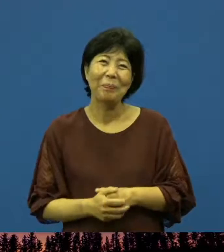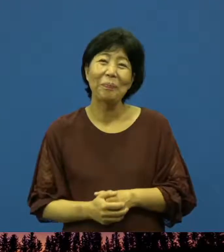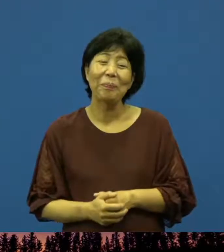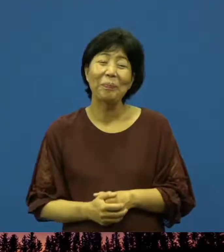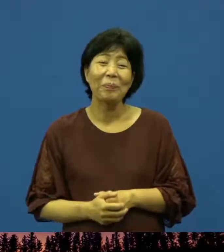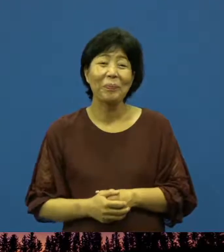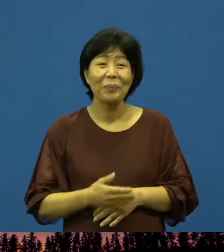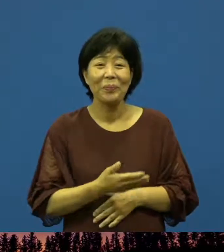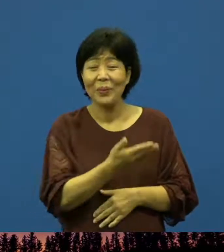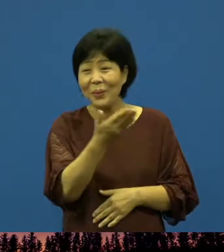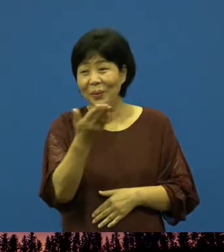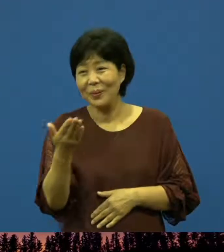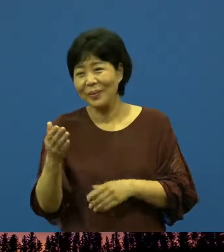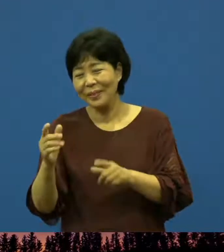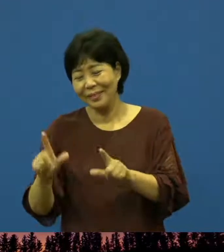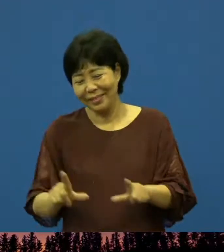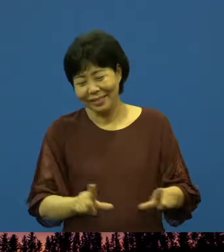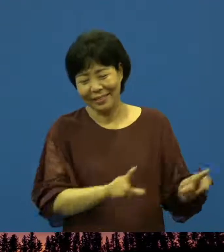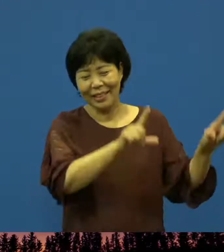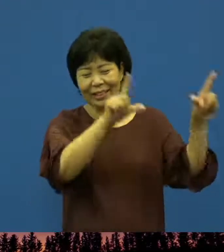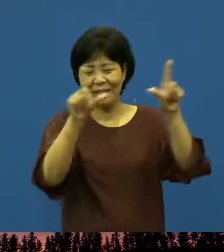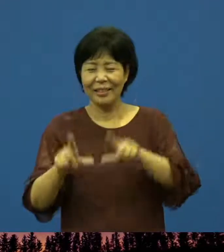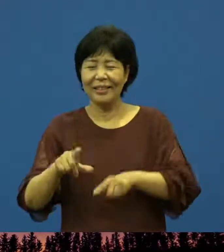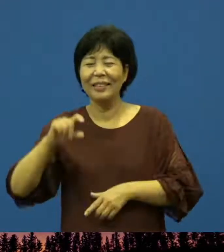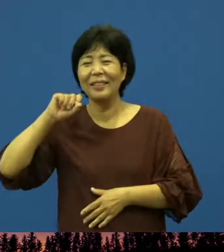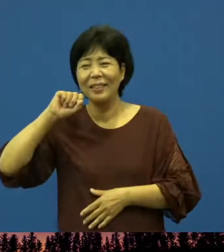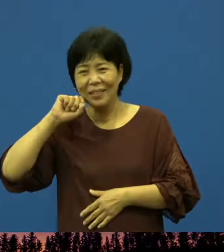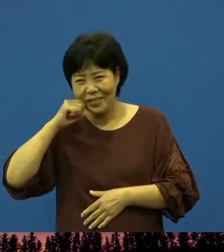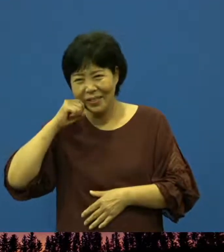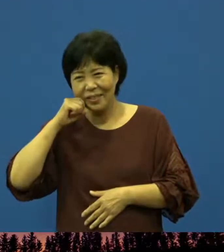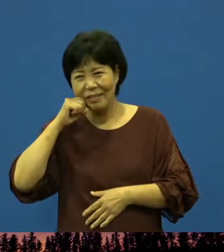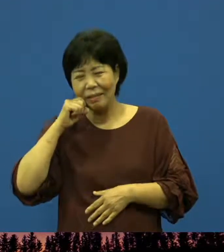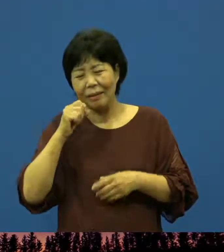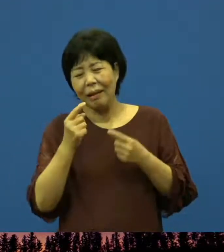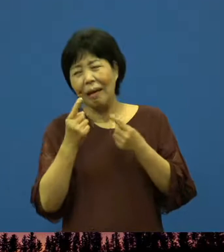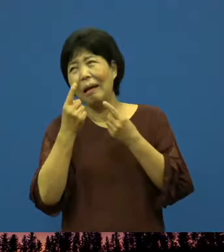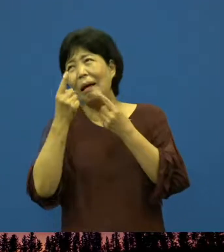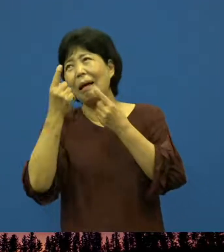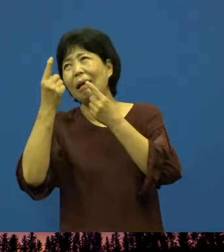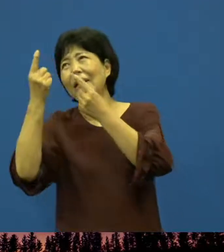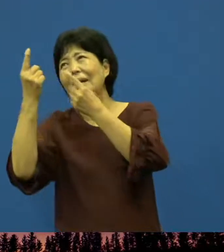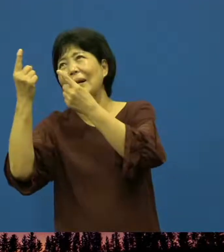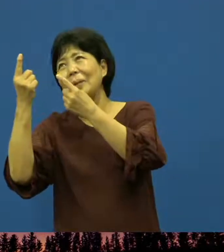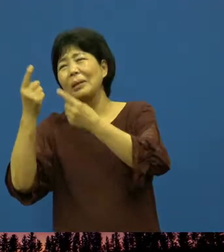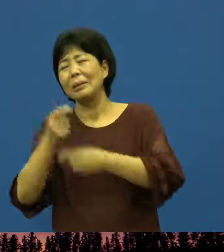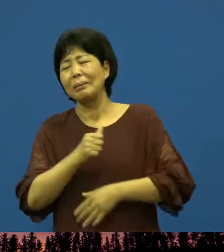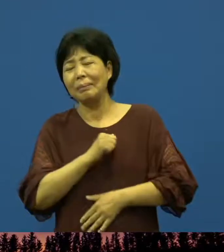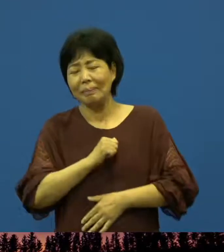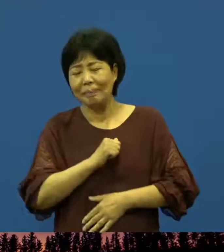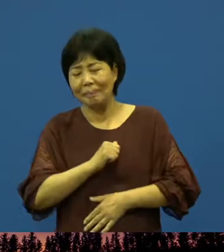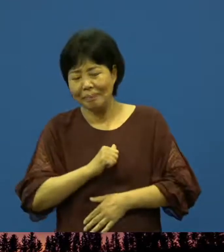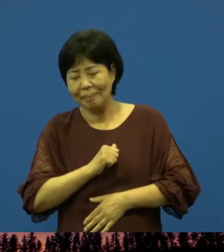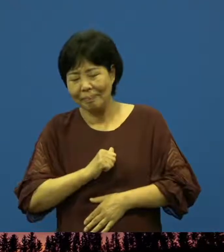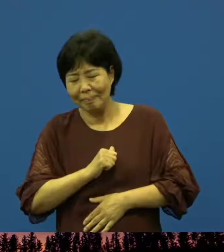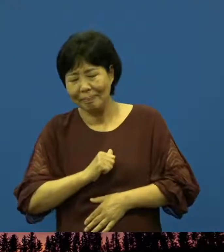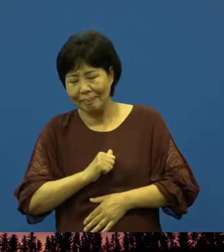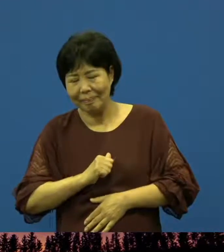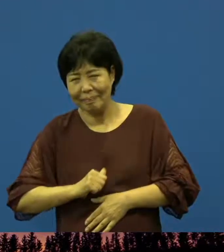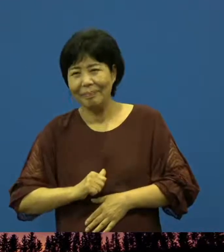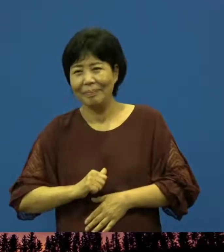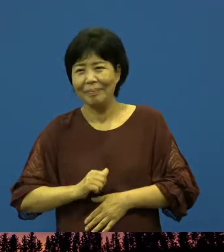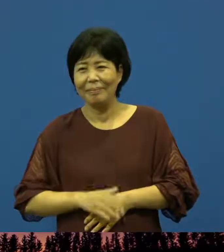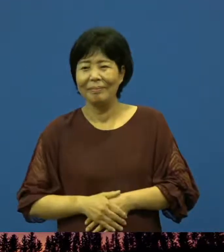여러분, 삶이 얼마나 어려워요. 그죠? 그 나이가 들어가면서 그것을 견뎌내고 이겨내고 또